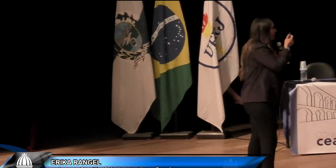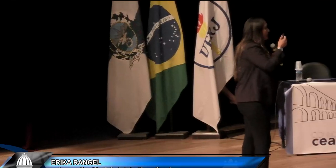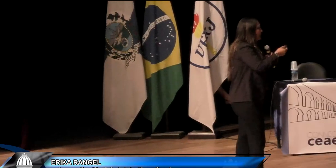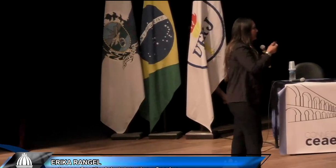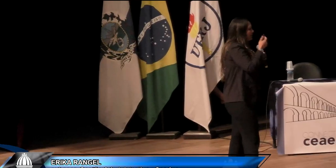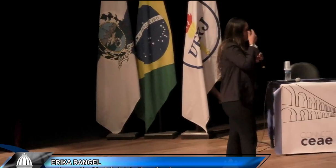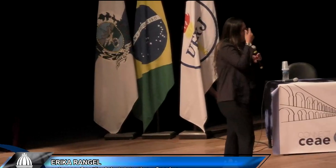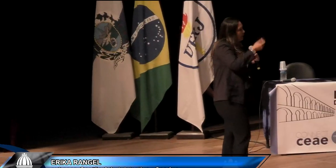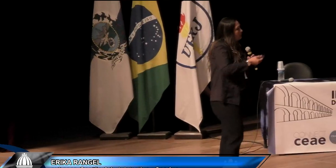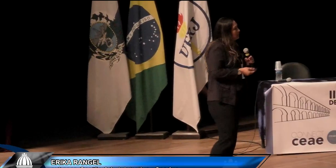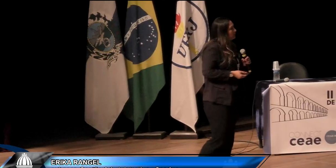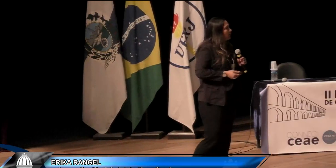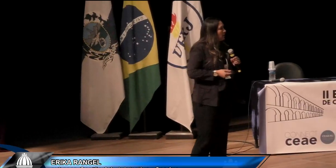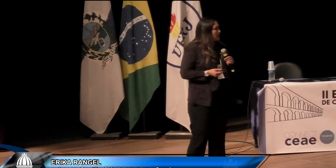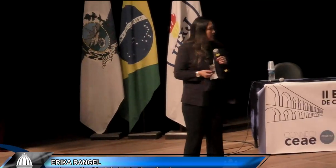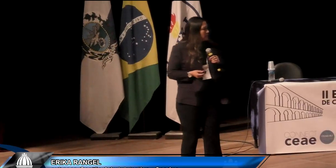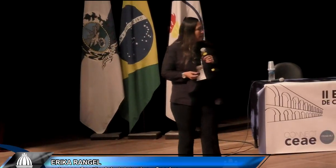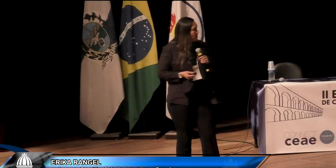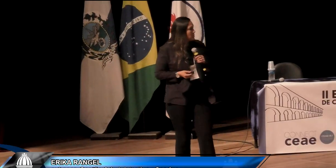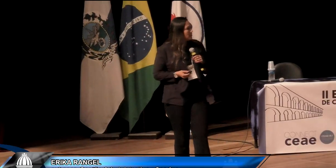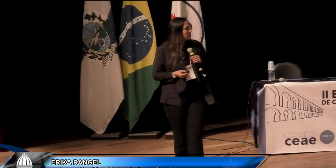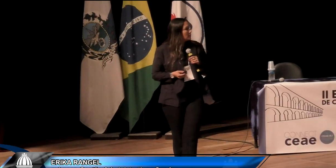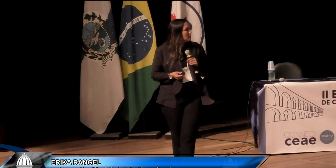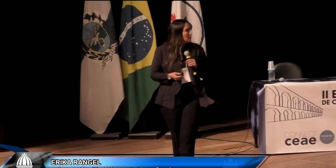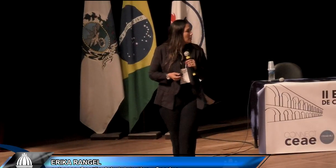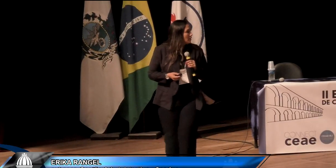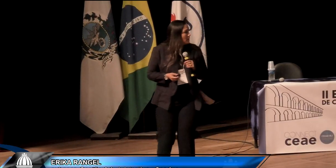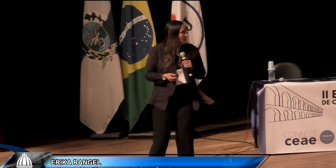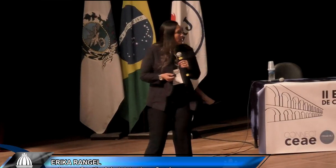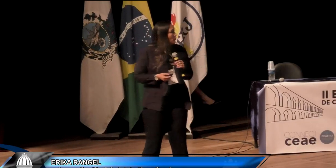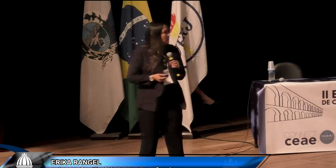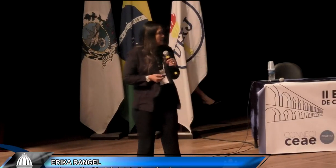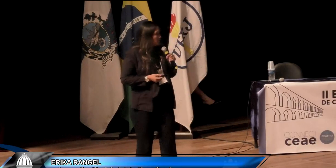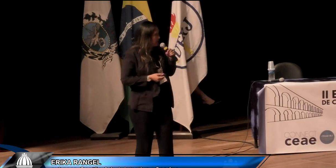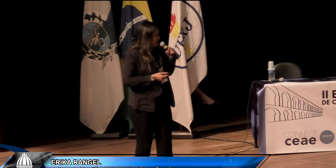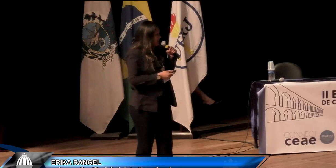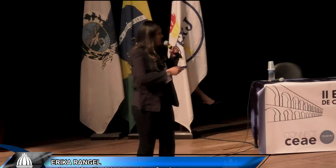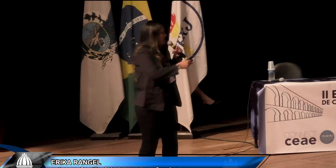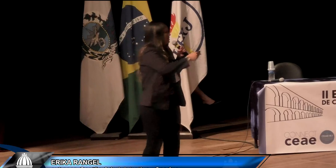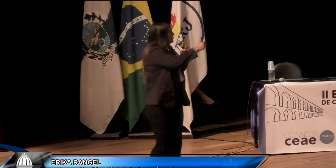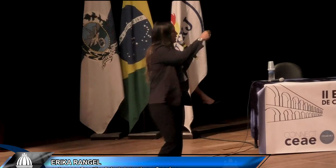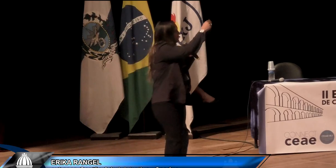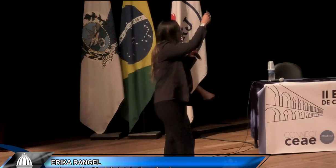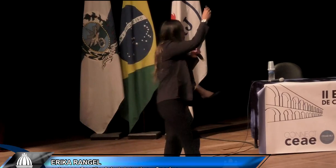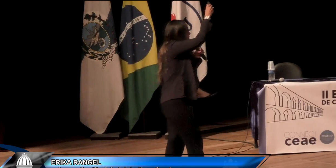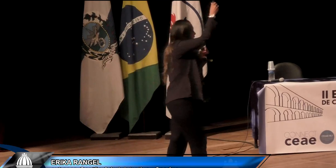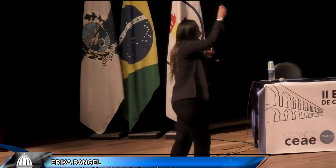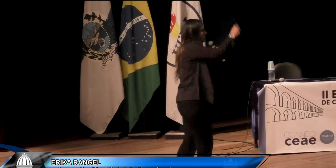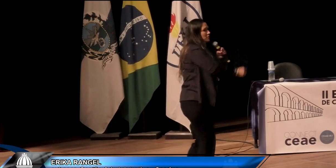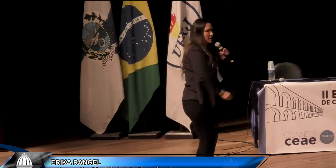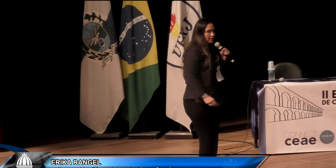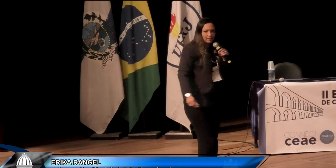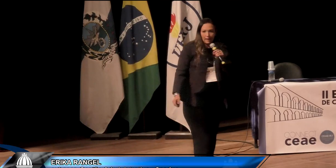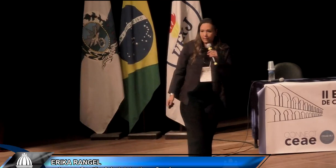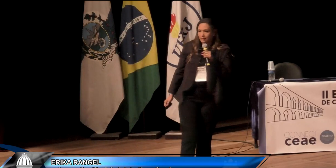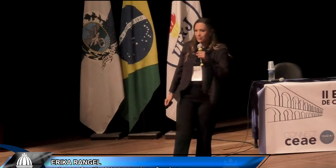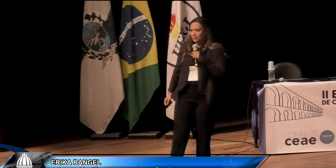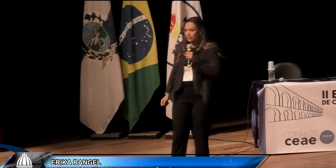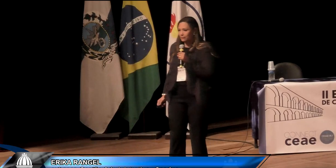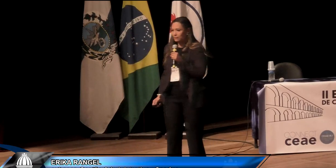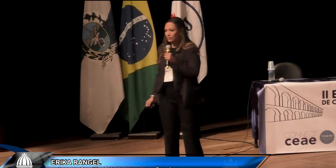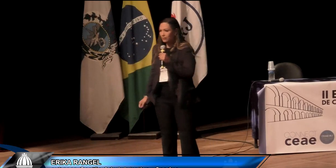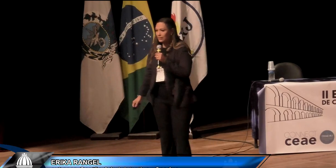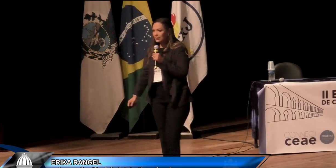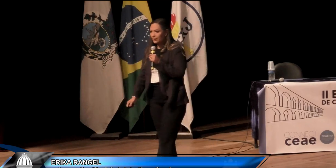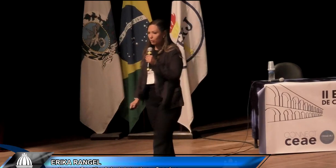foi veio essa imagem muitas vezes as nossas escolas estão achatadas